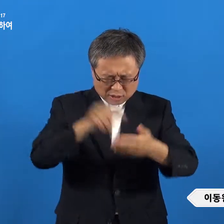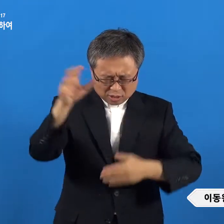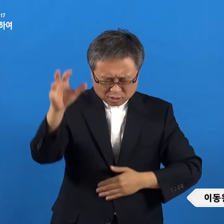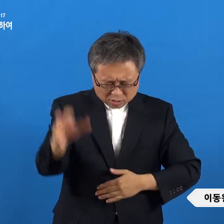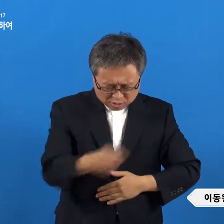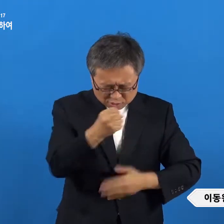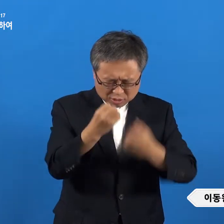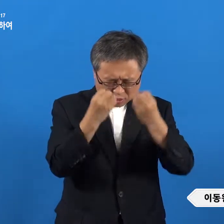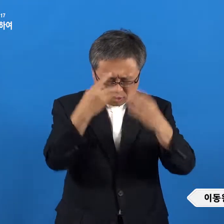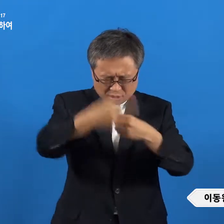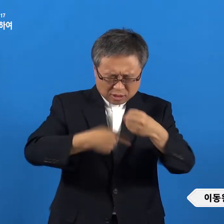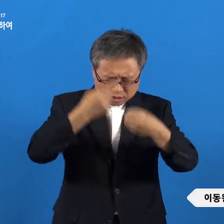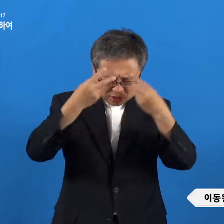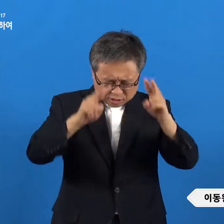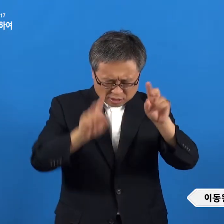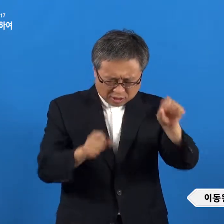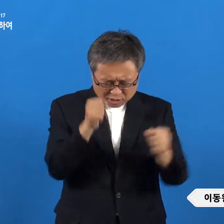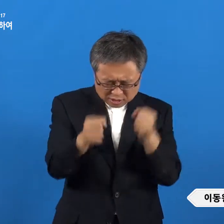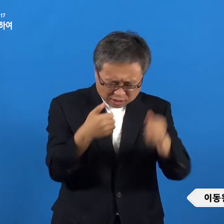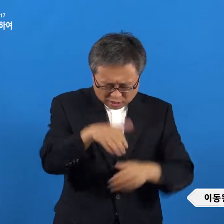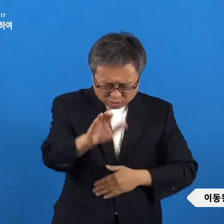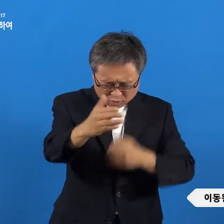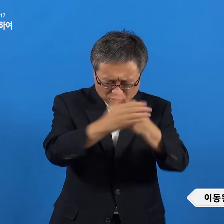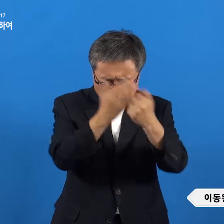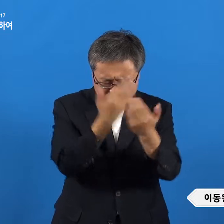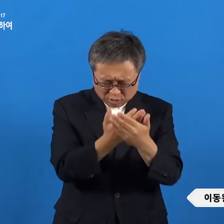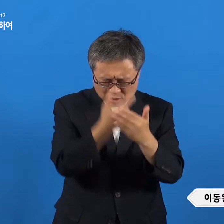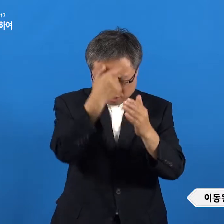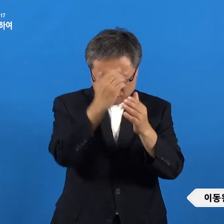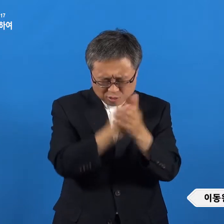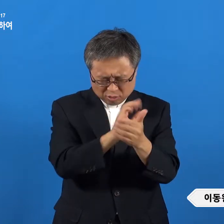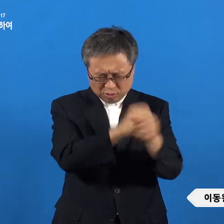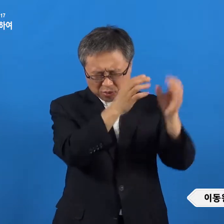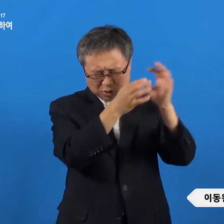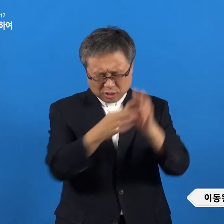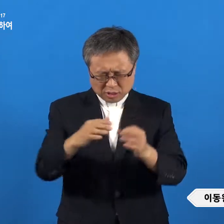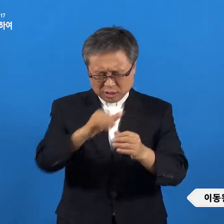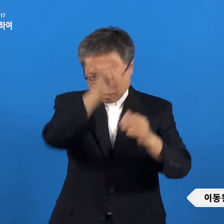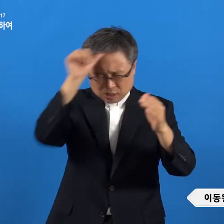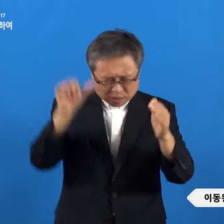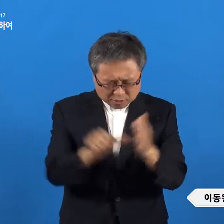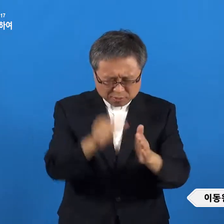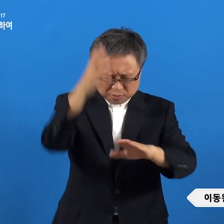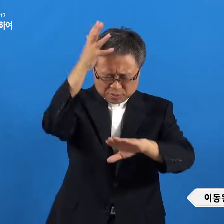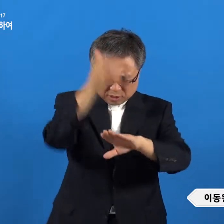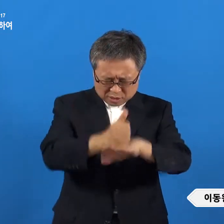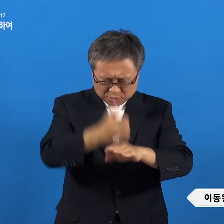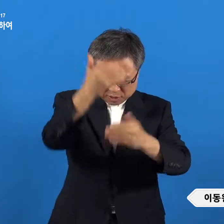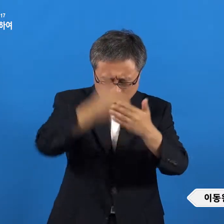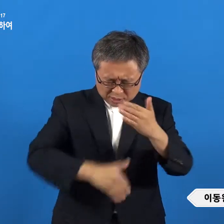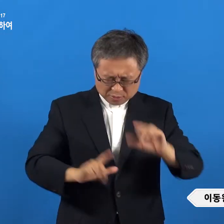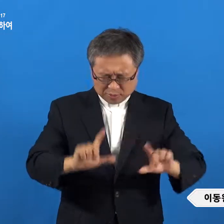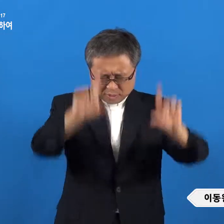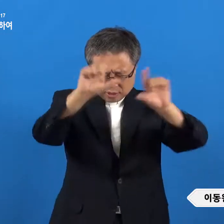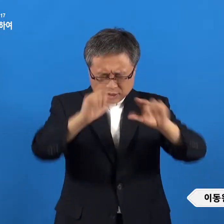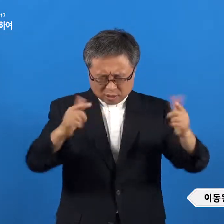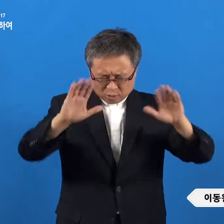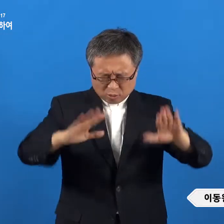나아가게 도와주시옵소서. 기도하며 이 인생의 마지막 날들, 내 인생의 남은 날들을, 금년도 남은